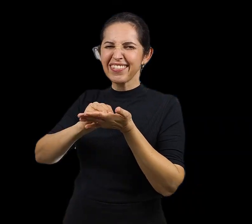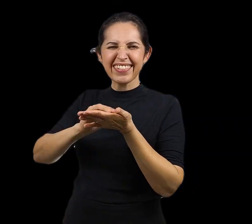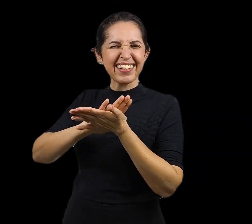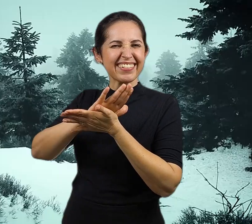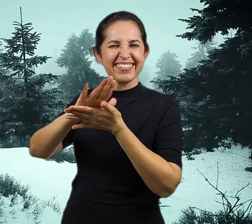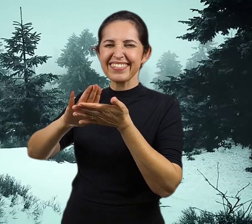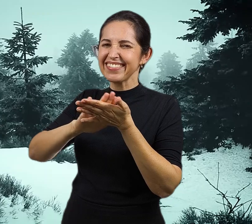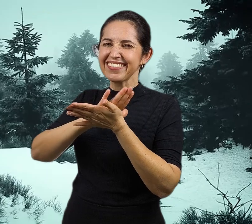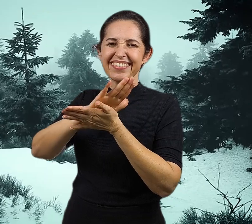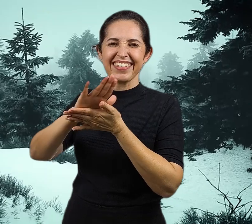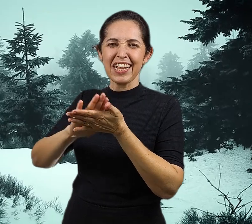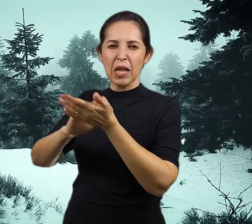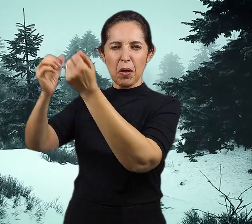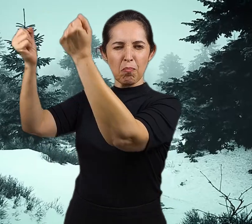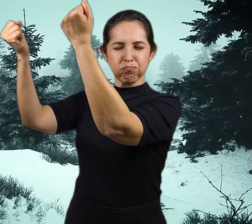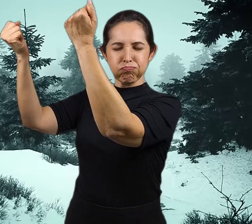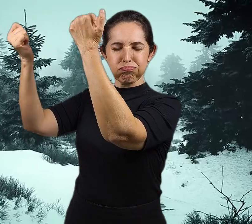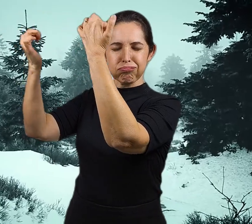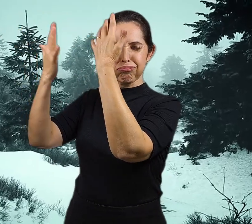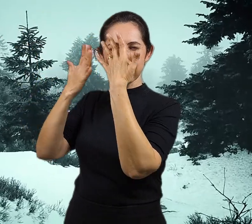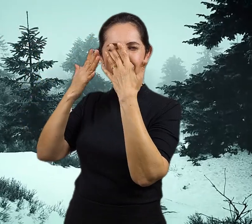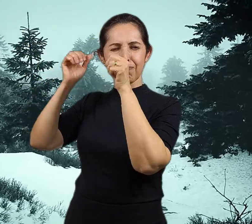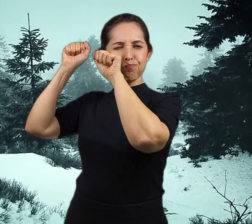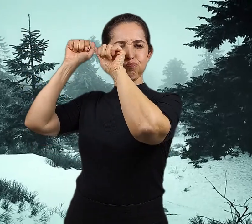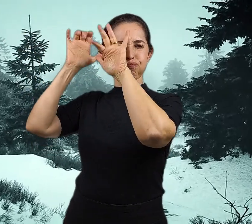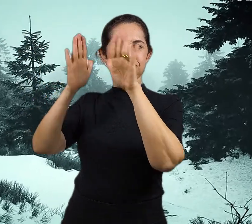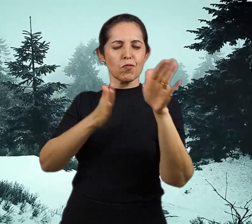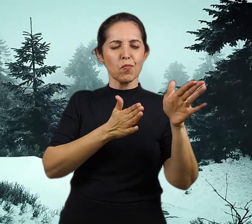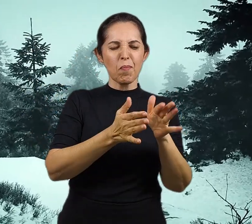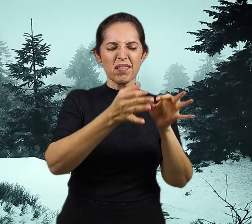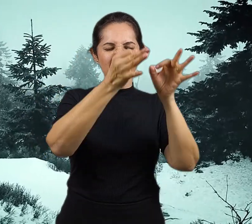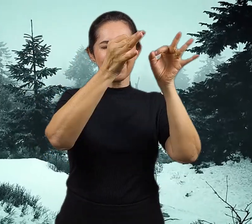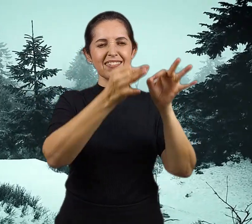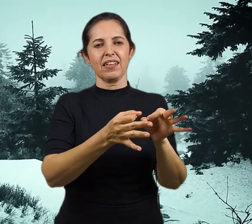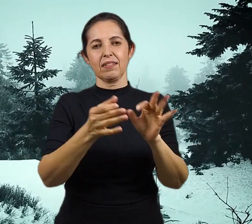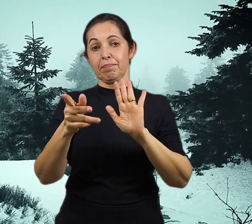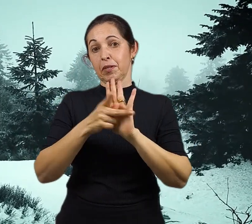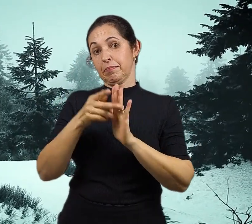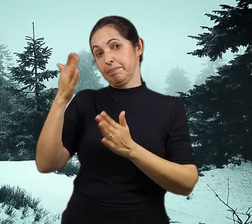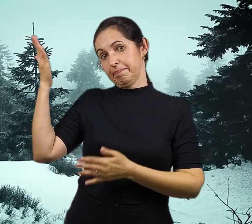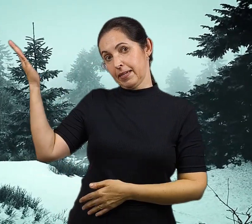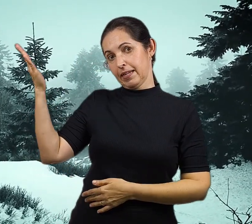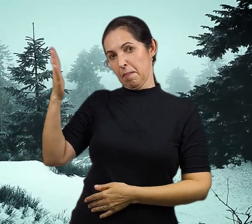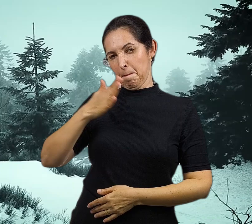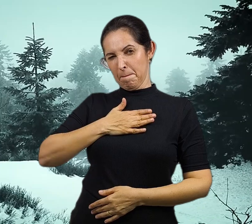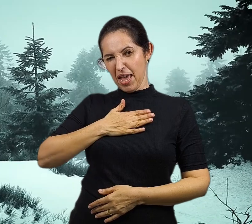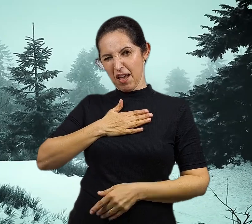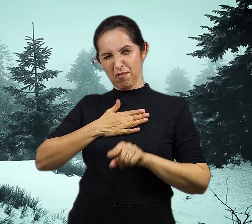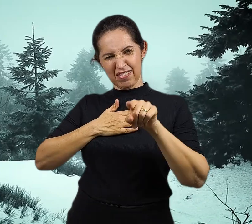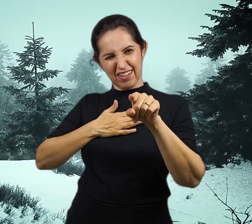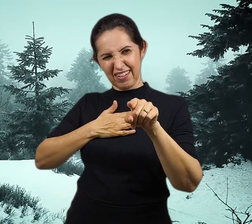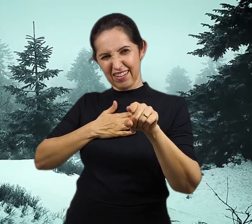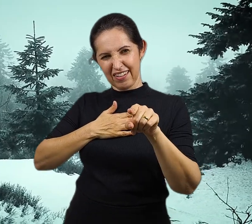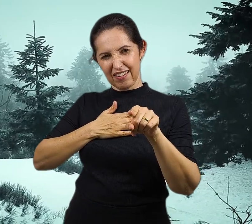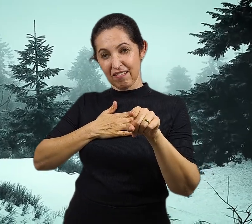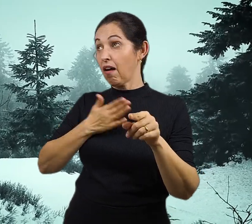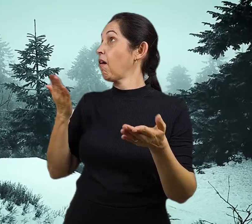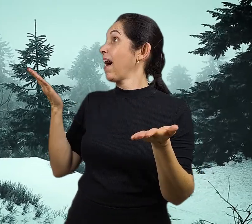na hora certa, só que no tempo de Deus, não no seu tempo nenhum. Isso virá. Em nome de Jesus